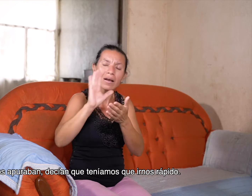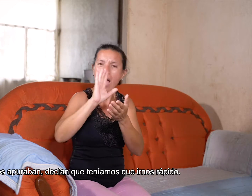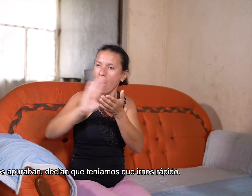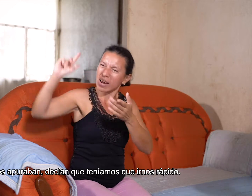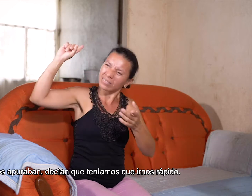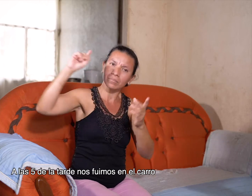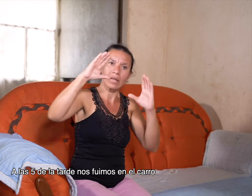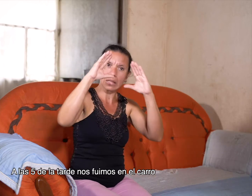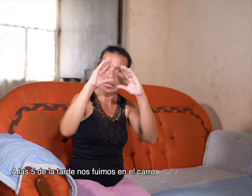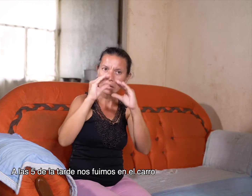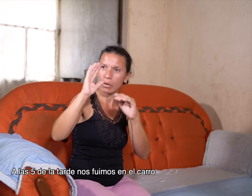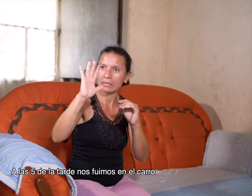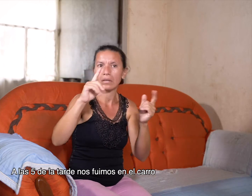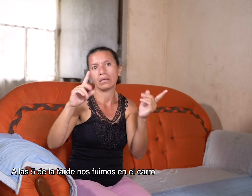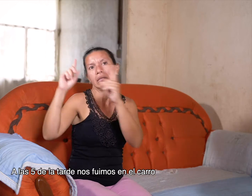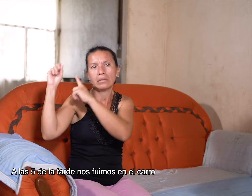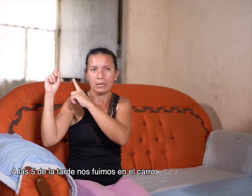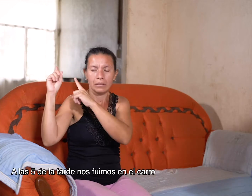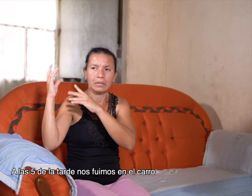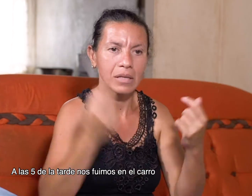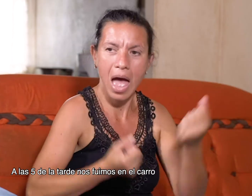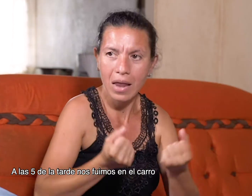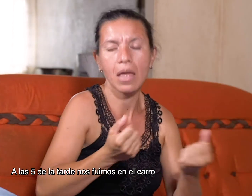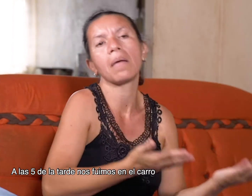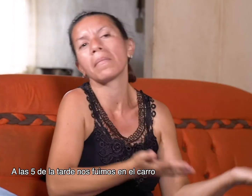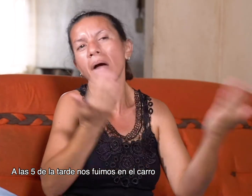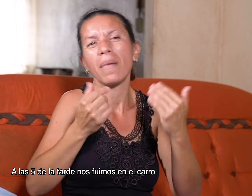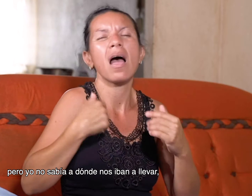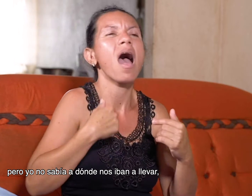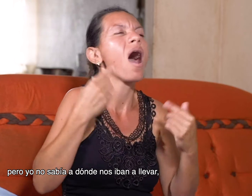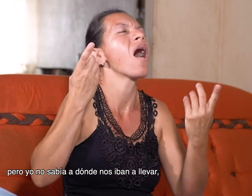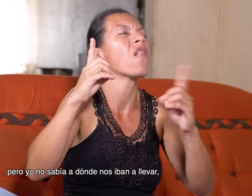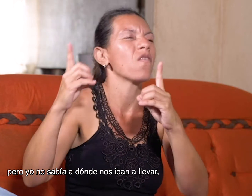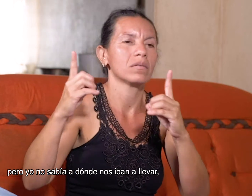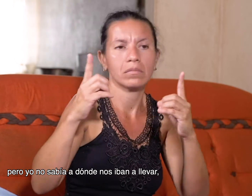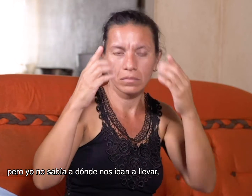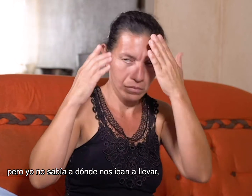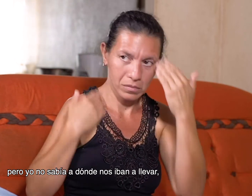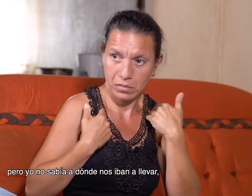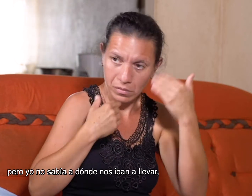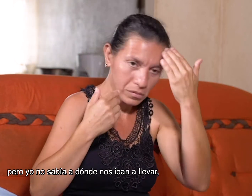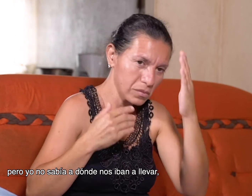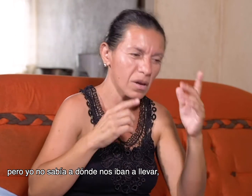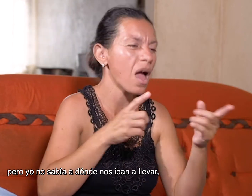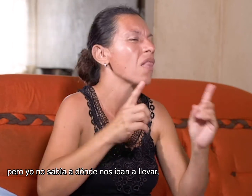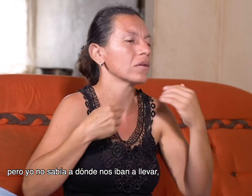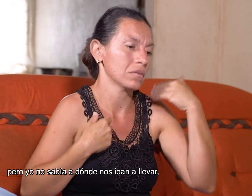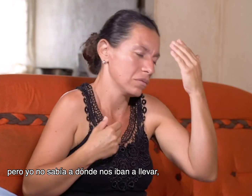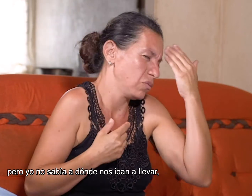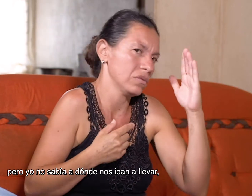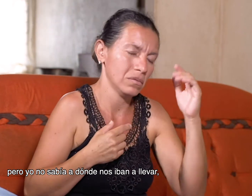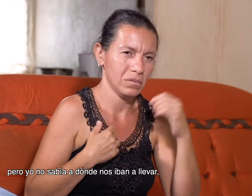apuraban. Decían que teníamos que irnos rápido. A las 5 de la tarde nos fuimos en el carro, pero yo no sabía a dónde